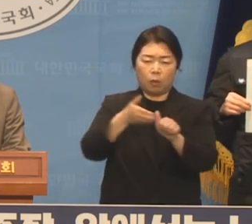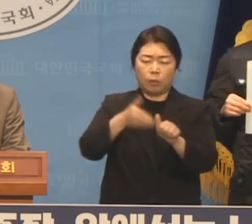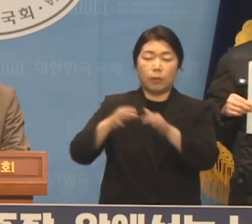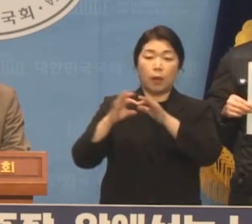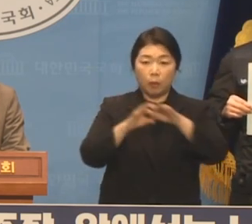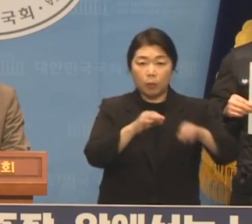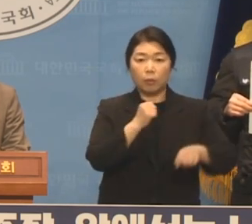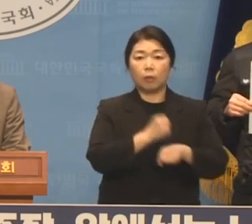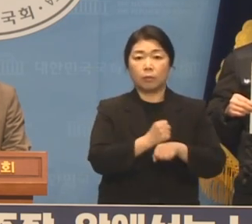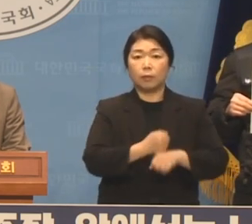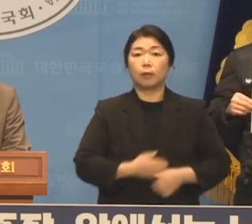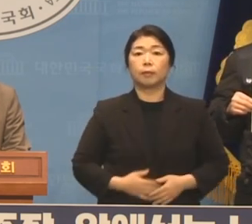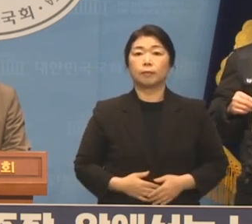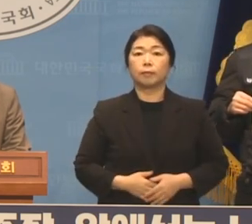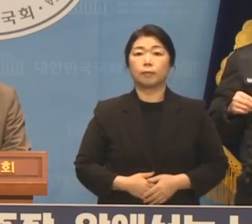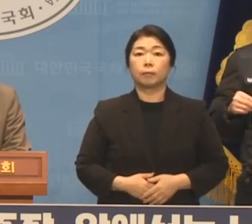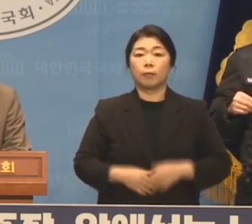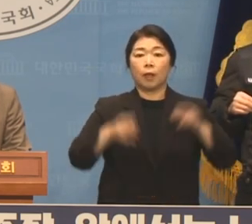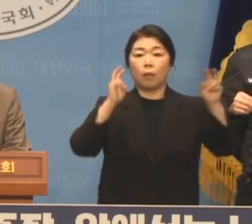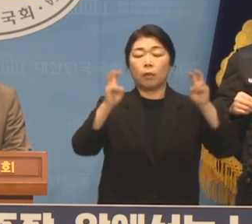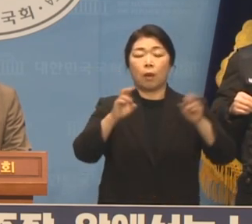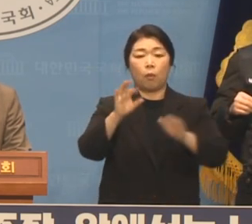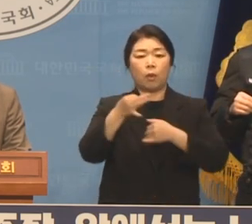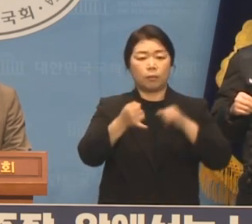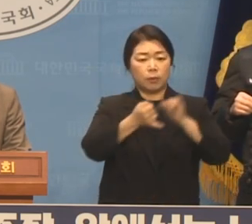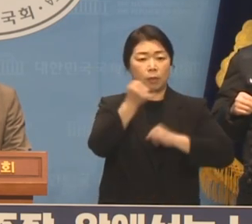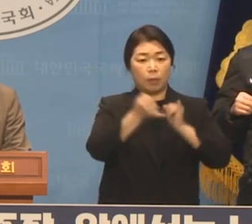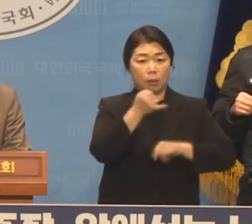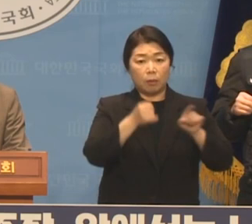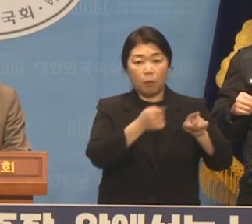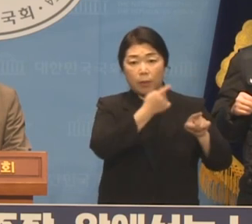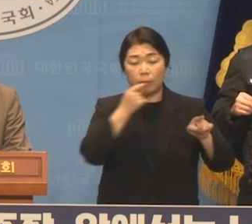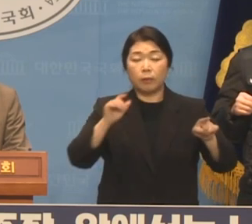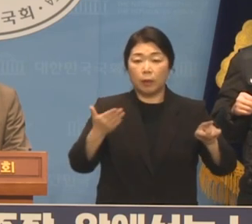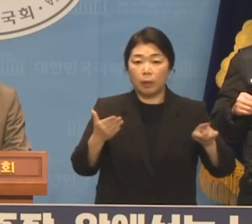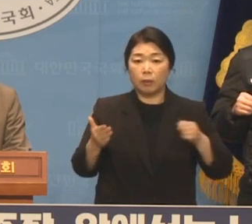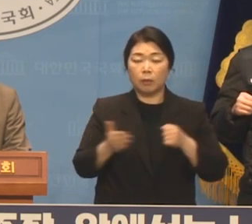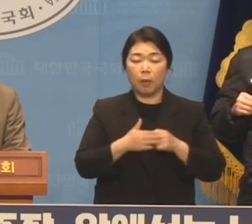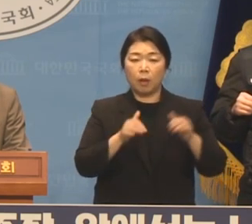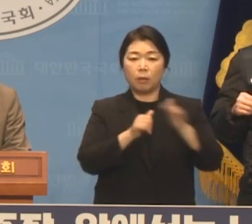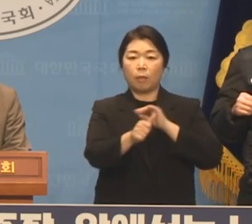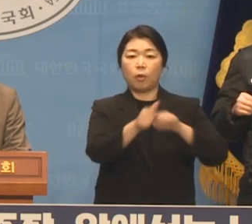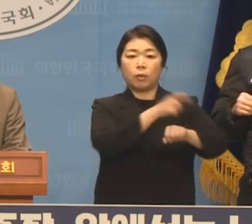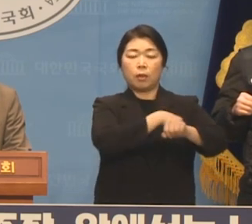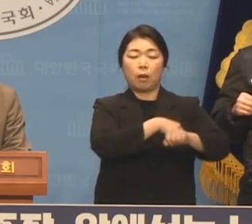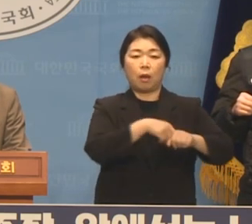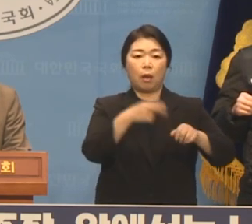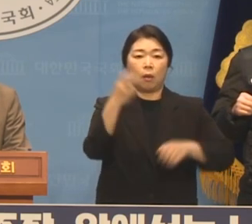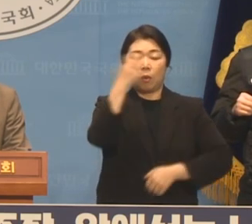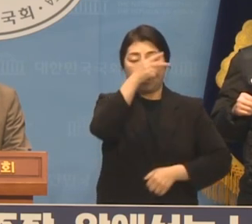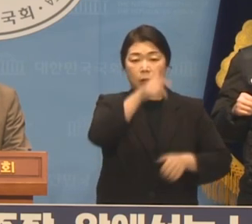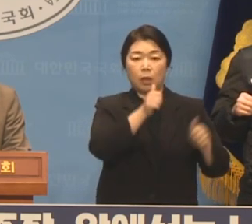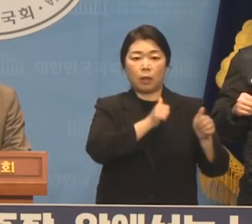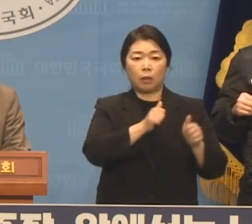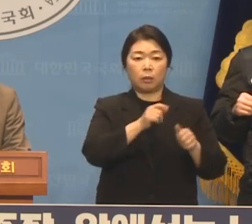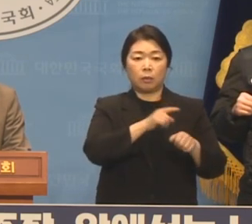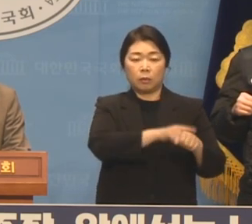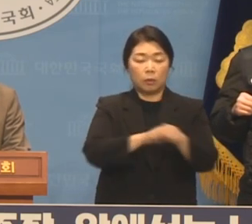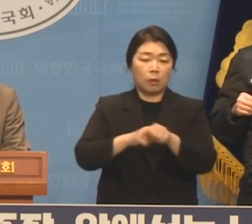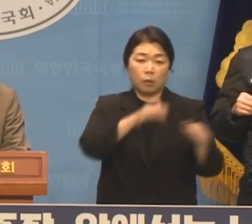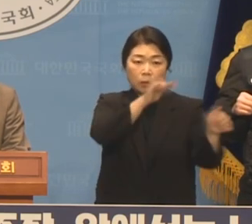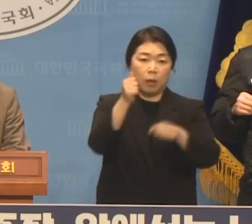있습니다. 회사 측이 임금을 체불한 사실이 확인되어 대표이사가 검찰에 송치된 사실도